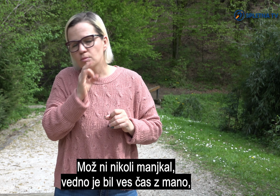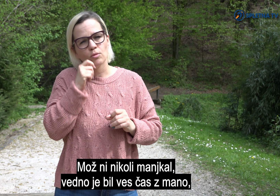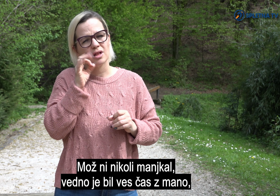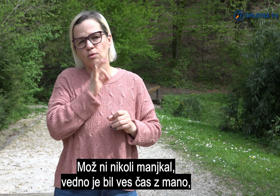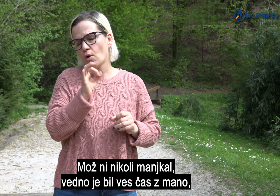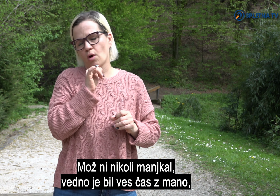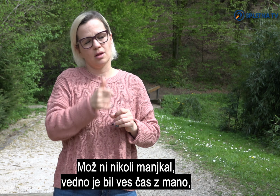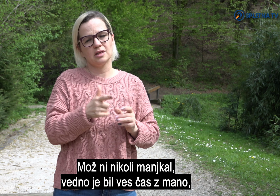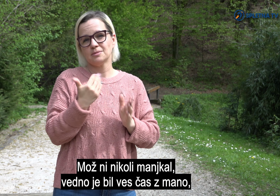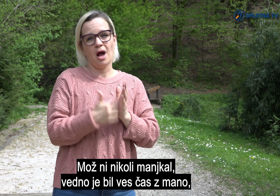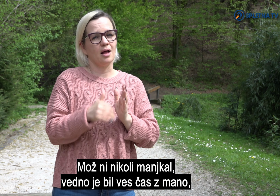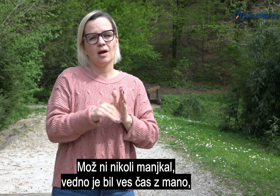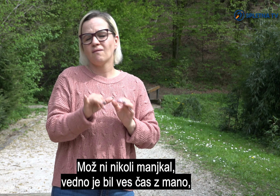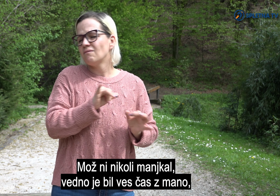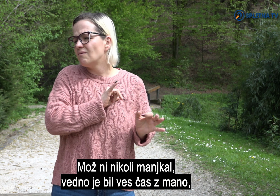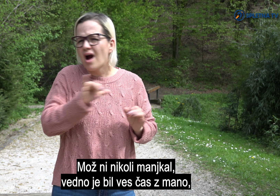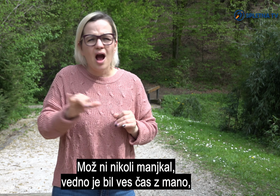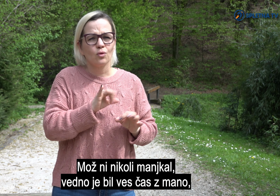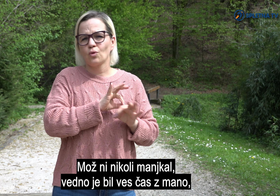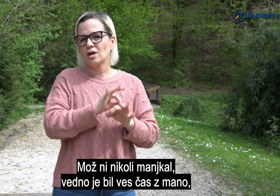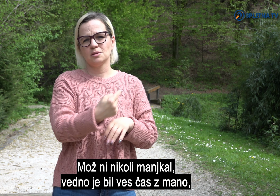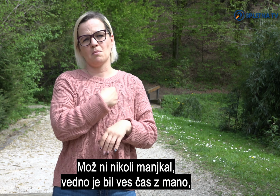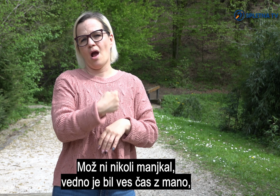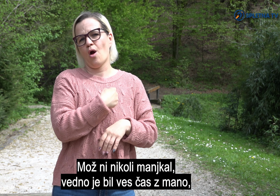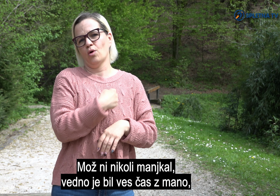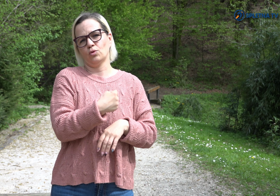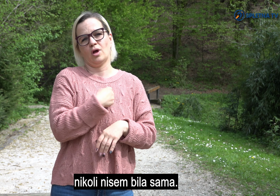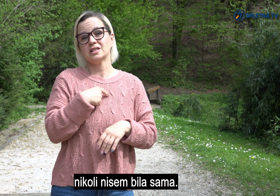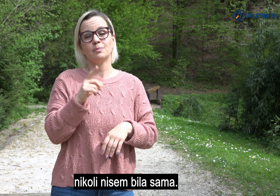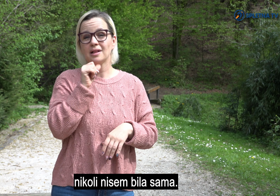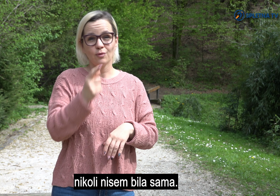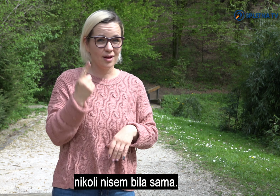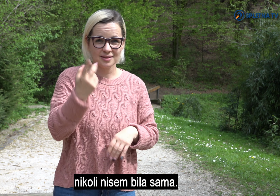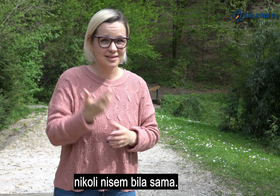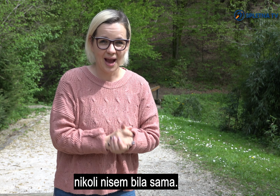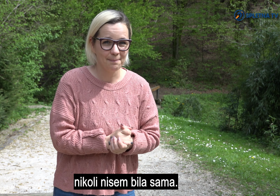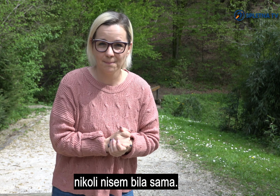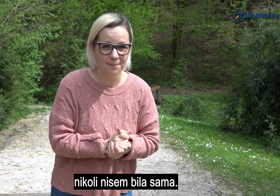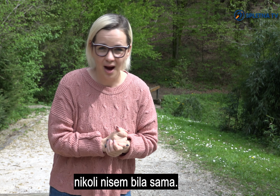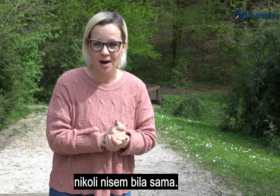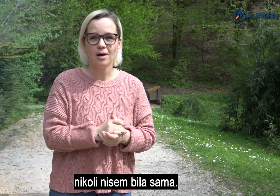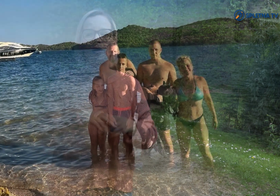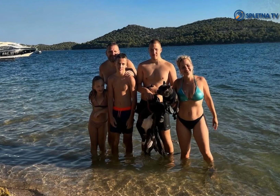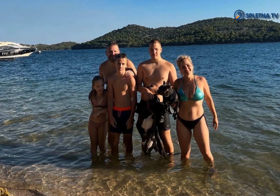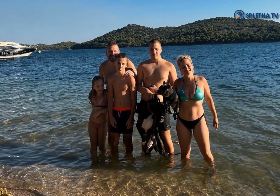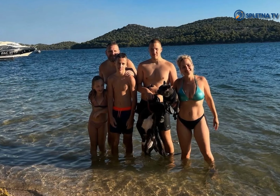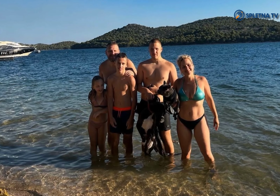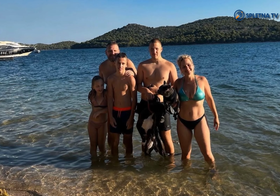Mož ni nikoli manjkal, vedno je bil ves čas z mano, nikoli nisem bila sama.